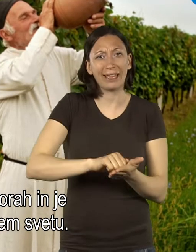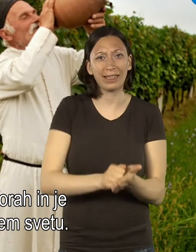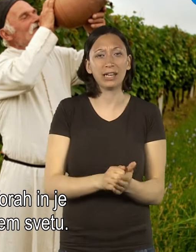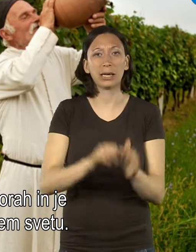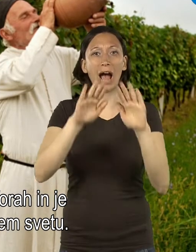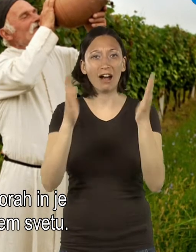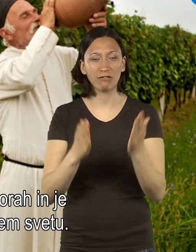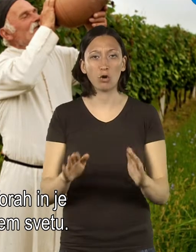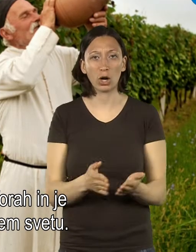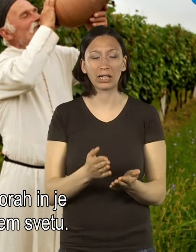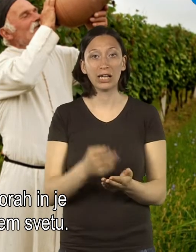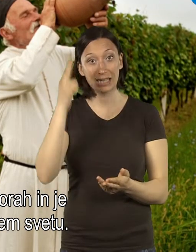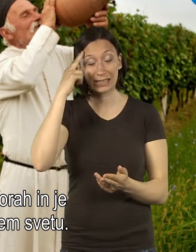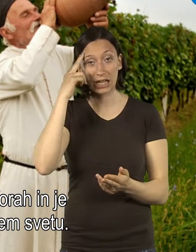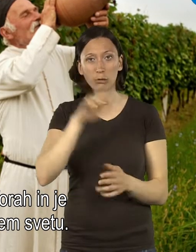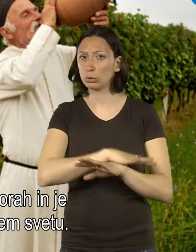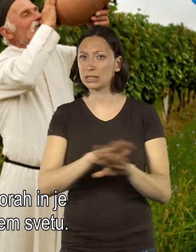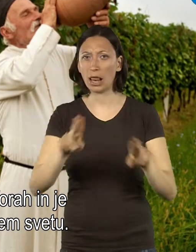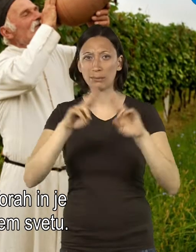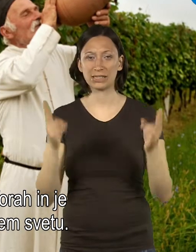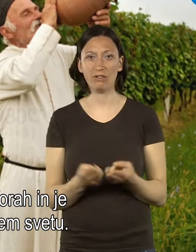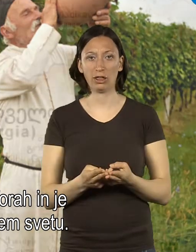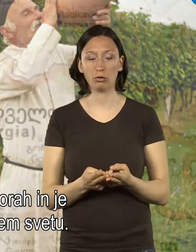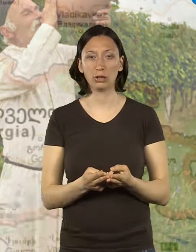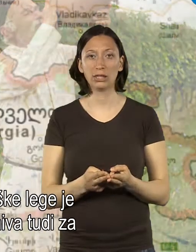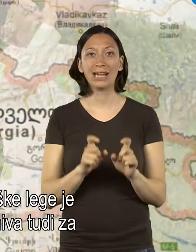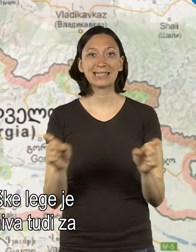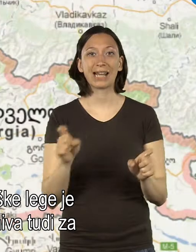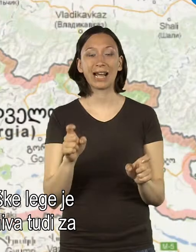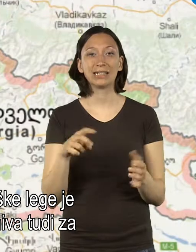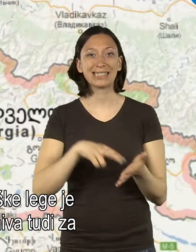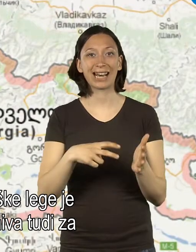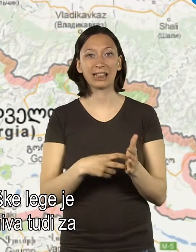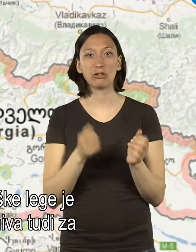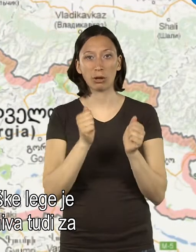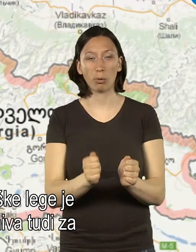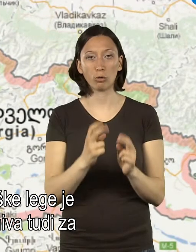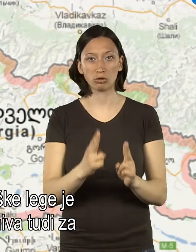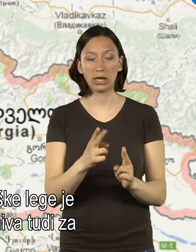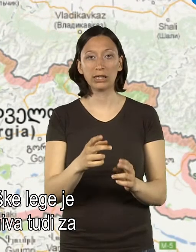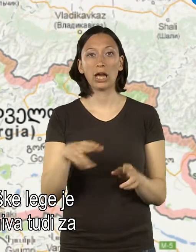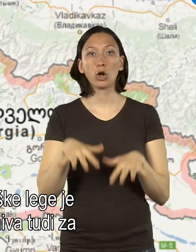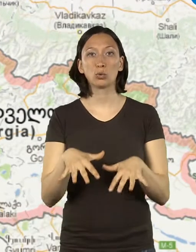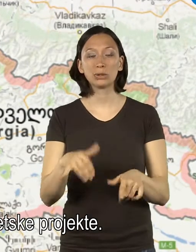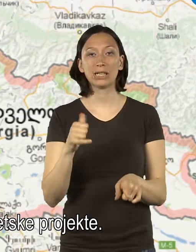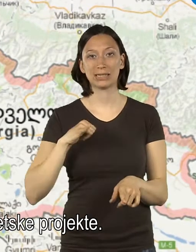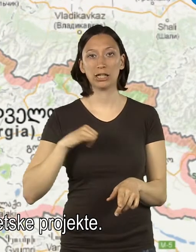amforah in je znano po vsem svetu. Zaradi strateške lege je Gruzija zanimiva tudi za